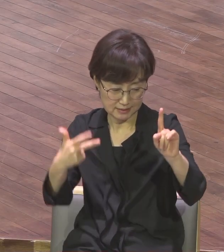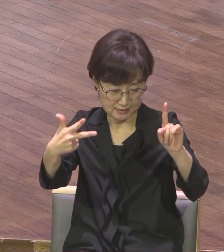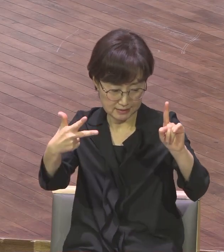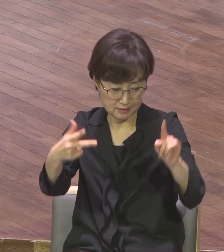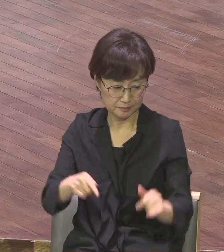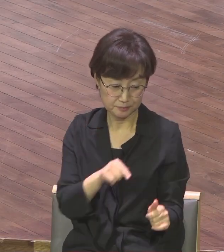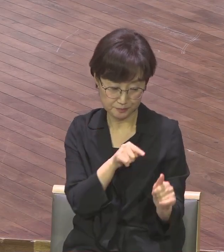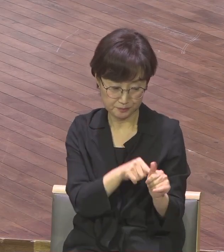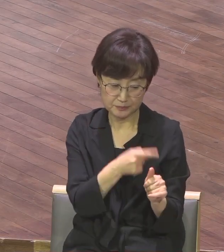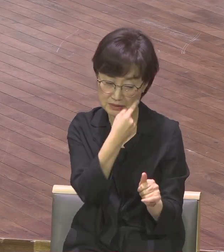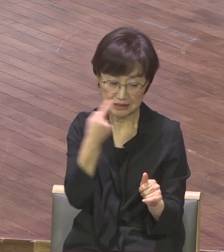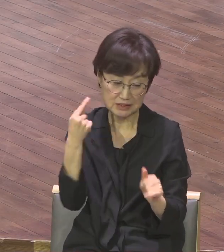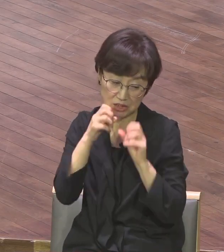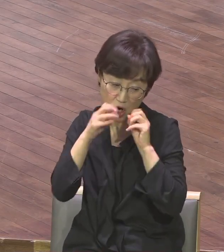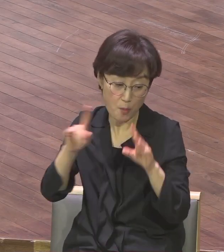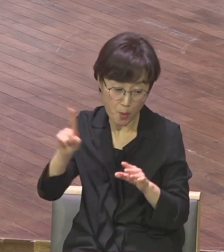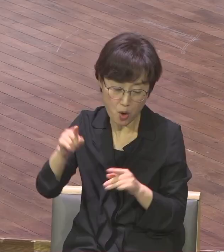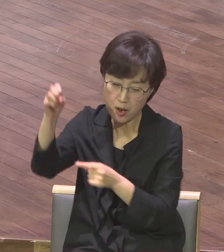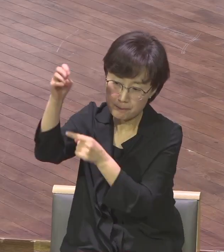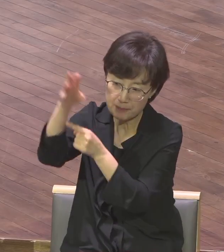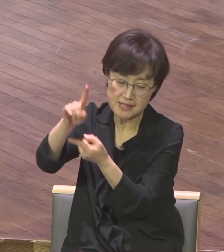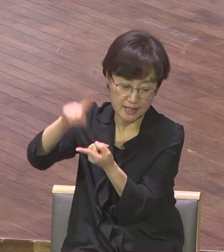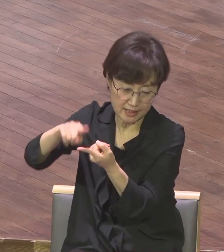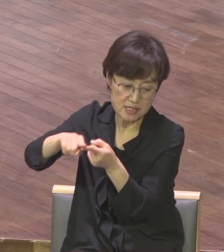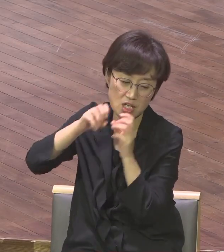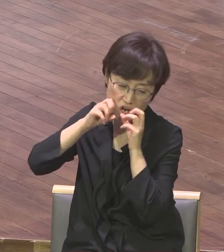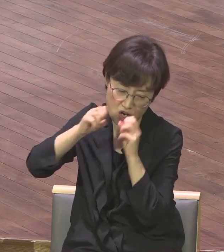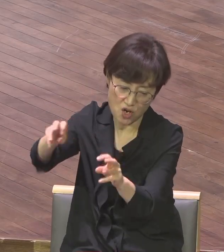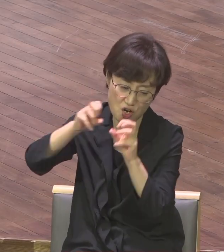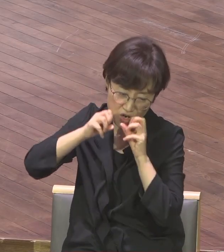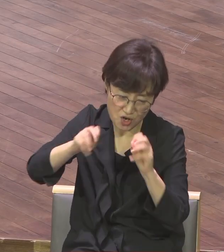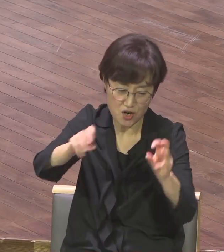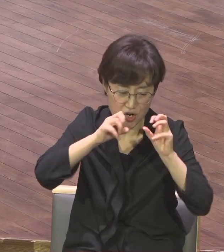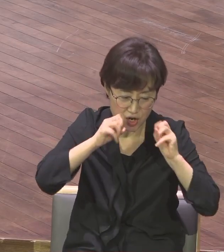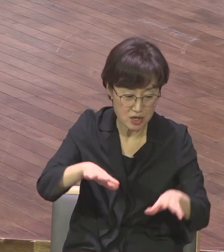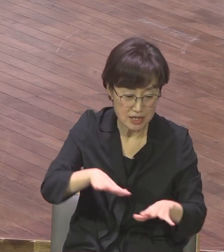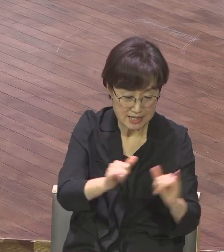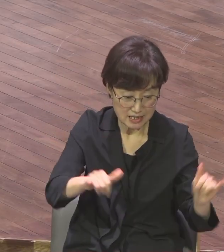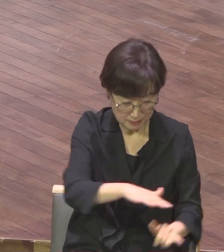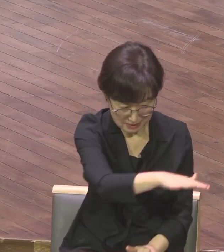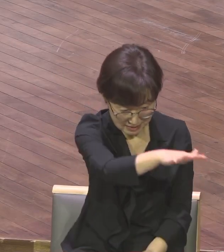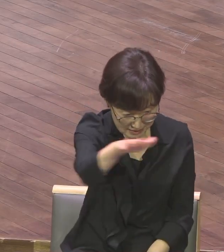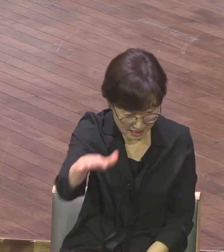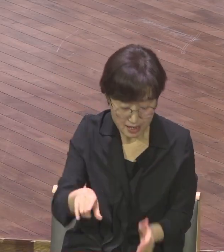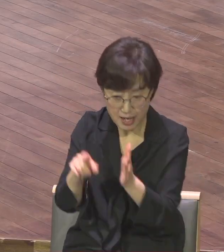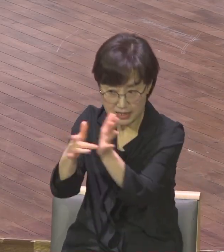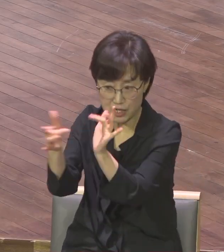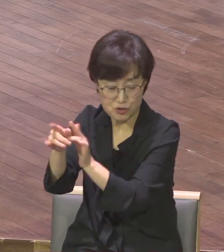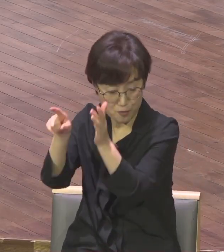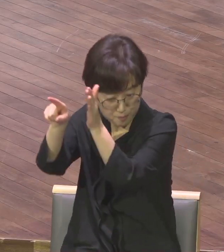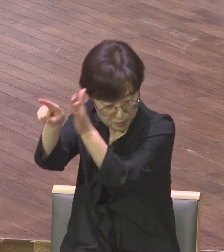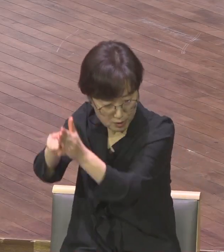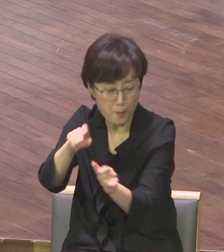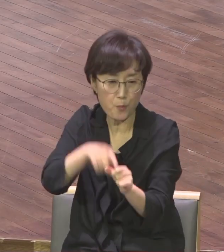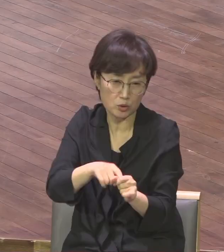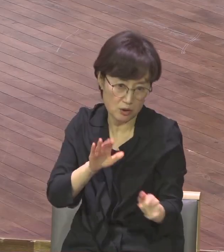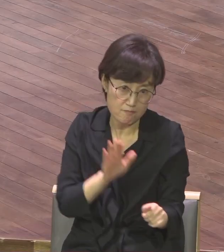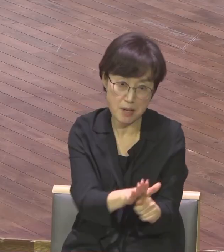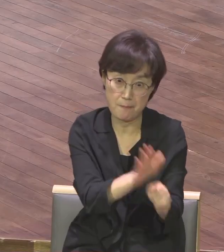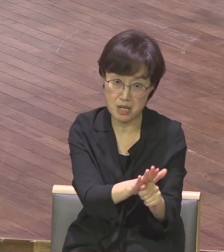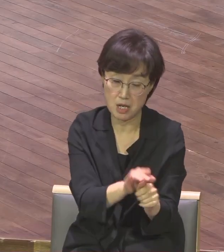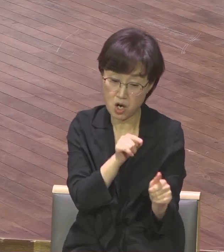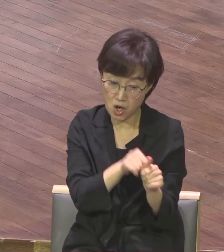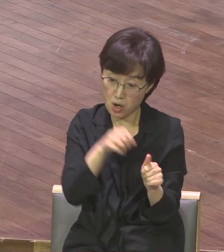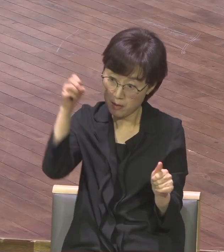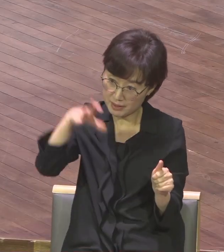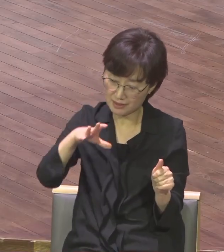정언하러 왔으니 곧 빛에 대하여 정언하고 모든 사람이 자기로 말미암아 믿게 하려 함이라. 그는 이 빛이 아니요 이